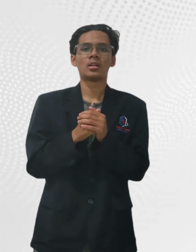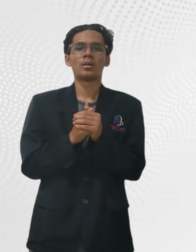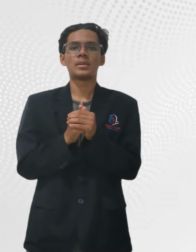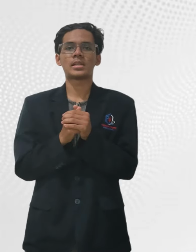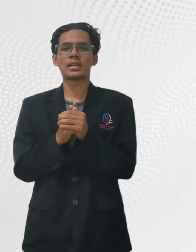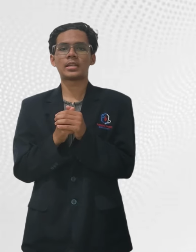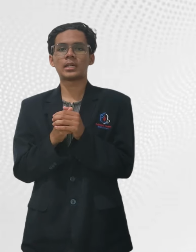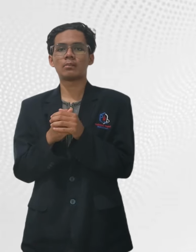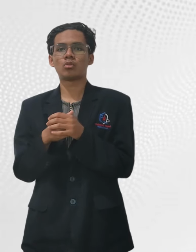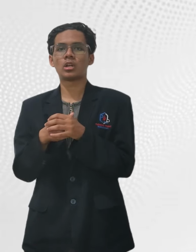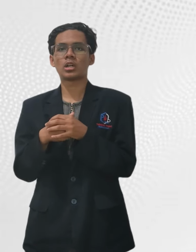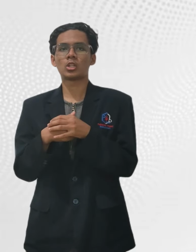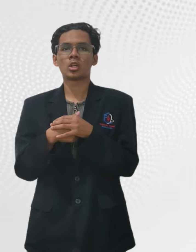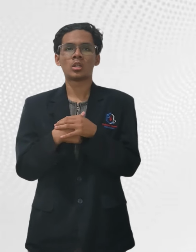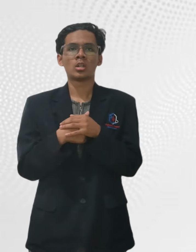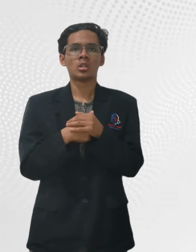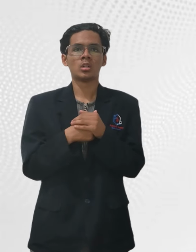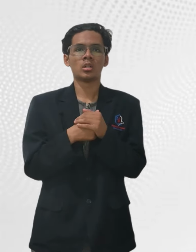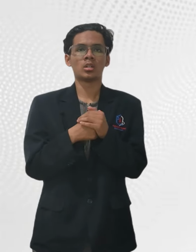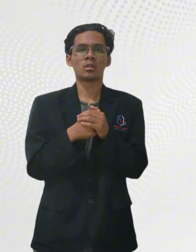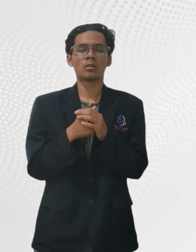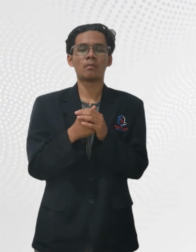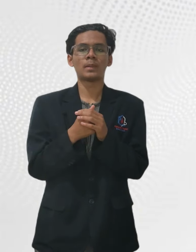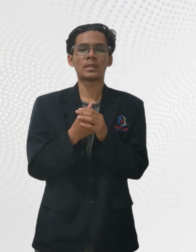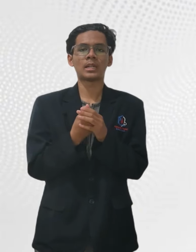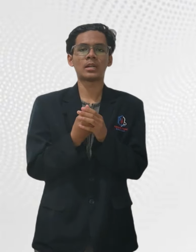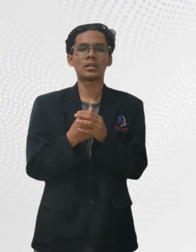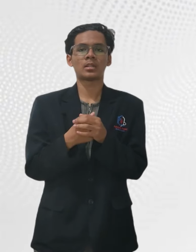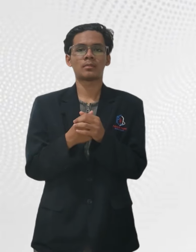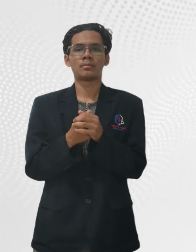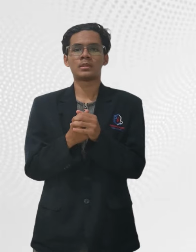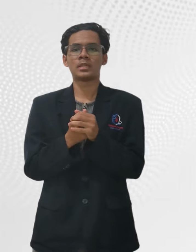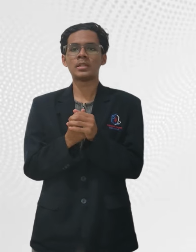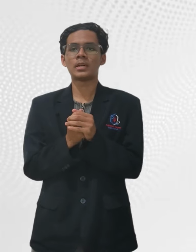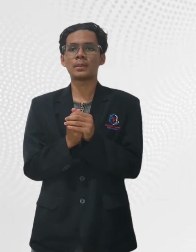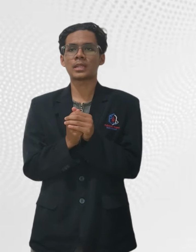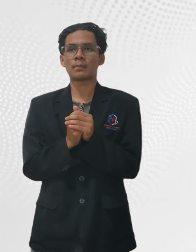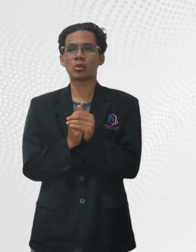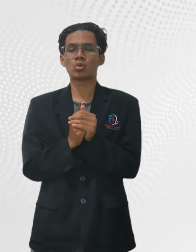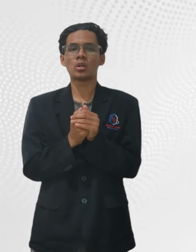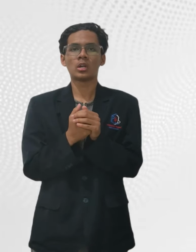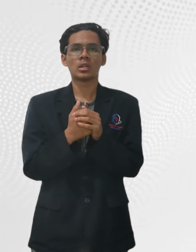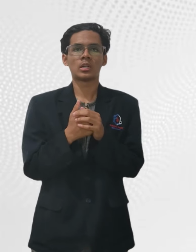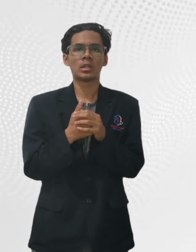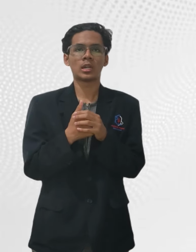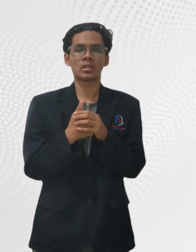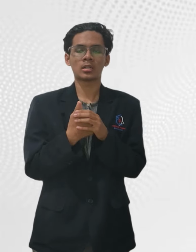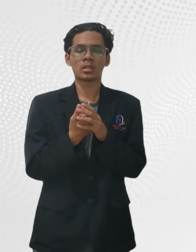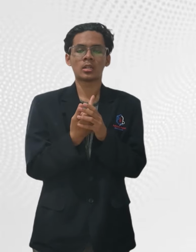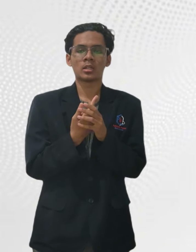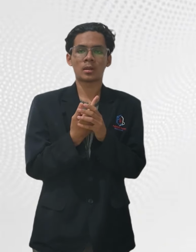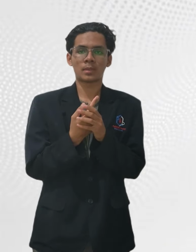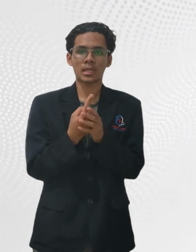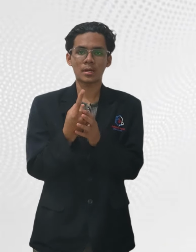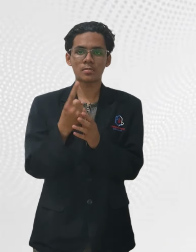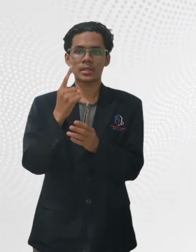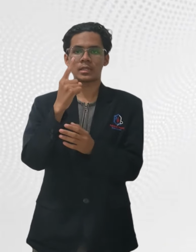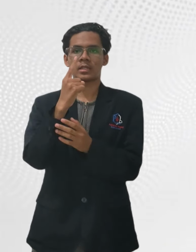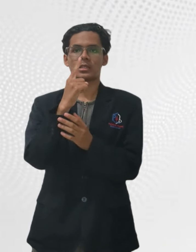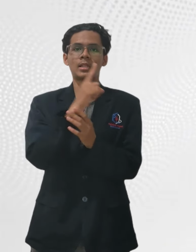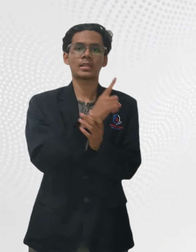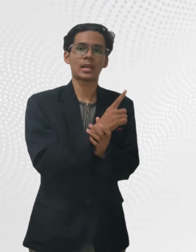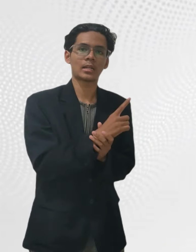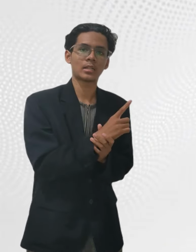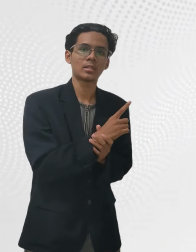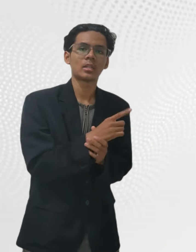gelang, misalnya kita menggunakan 4 gelang. Jadi yang pertama itu gelang, yang pertama